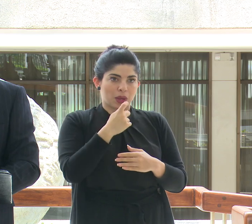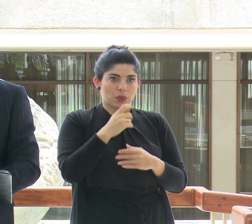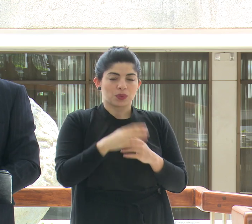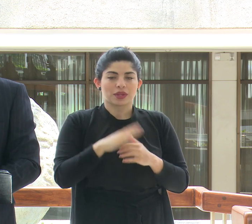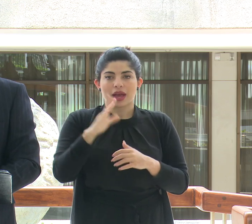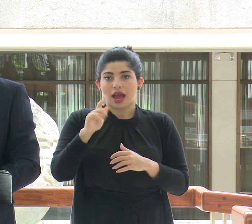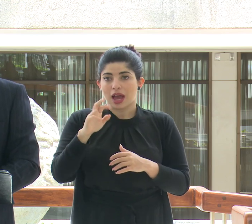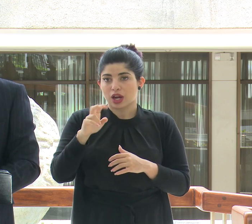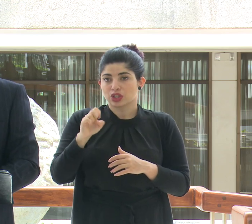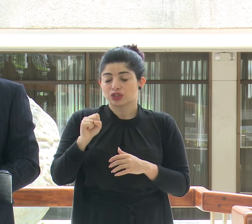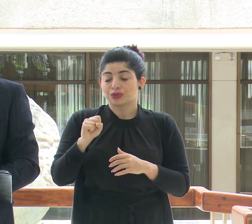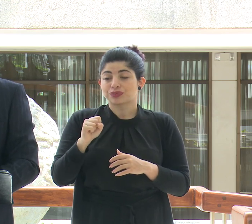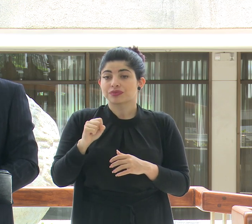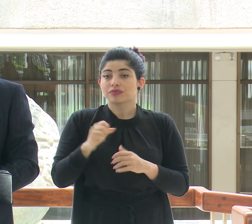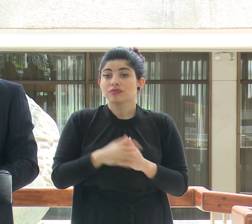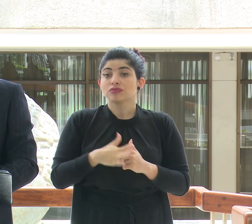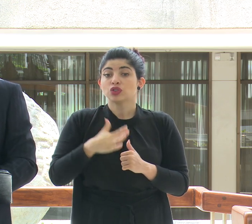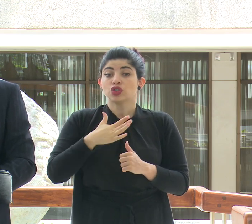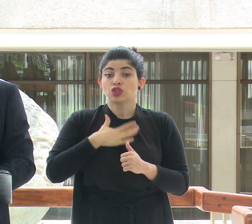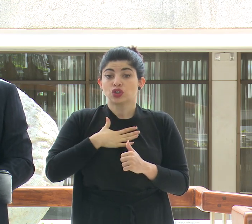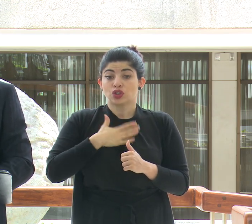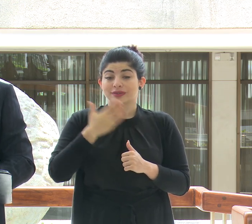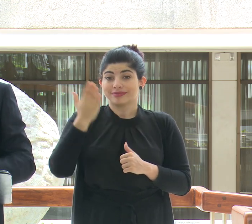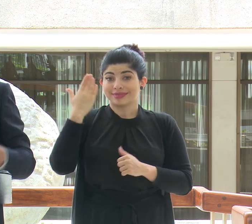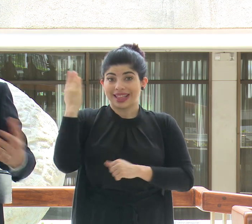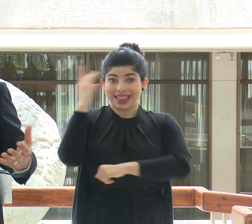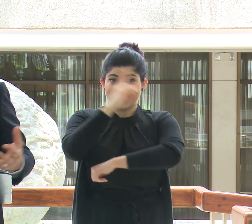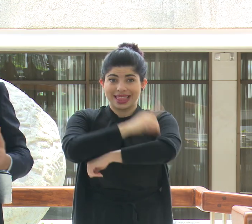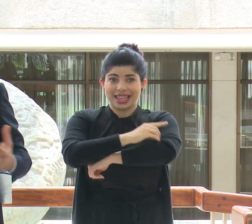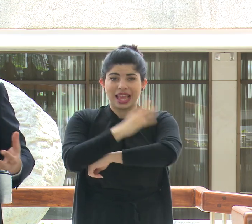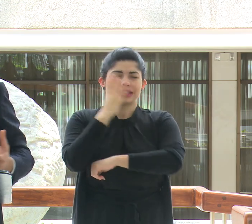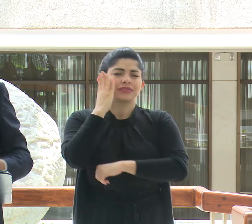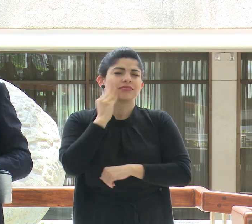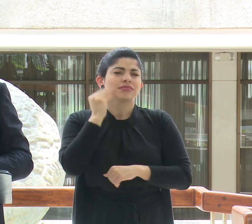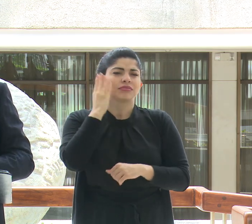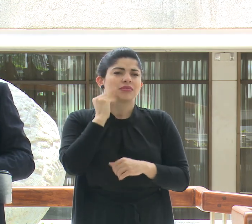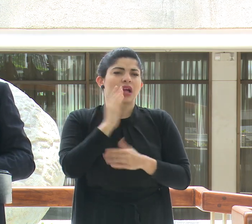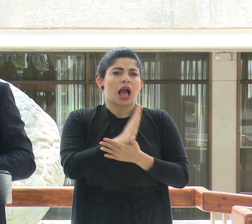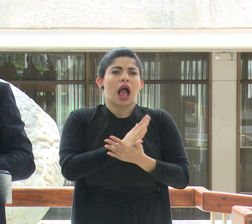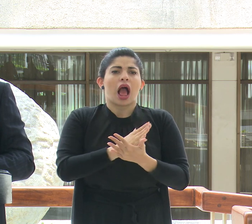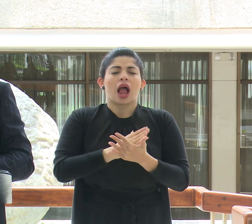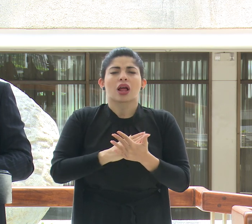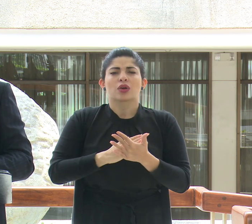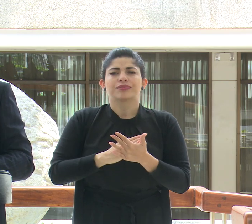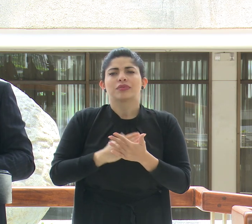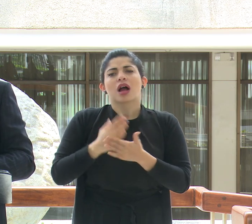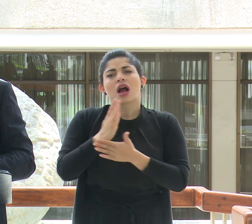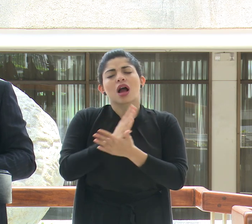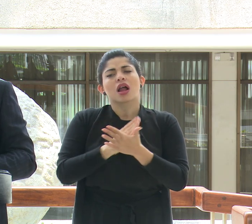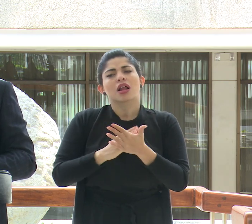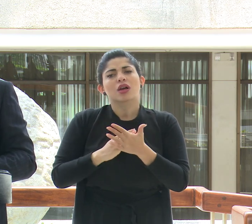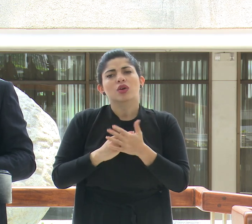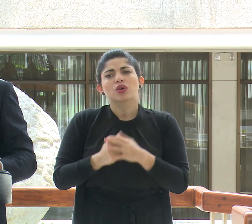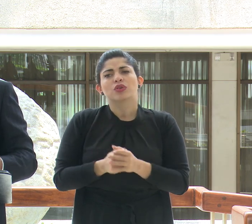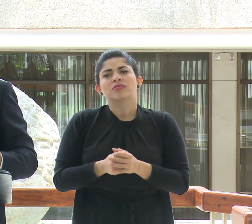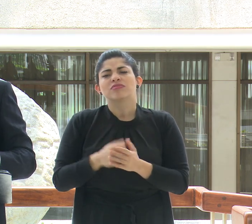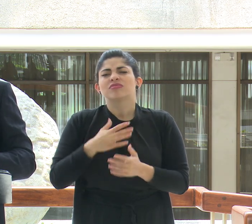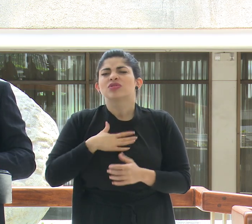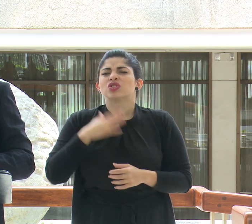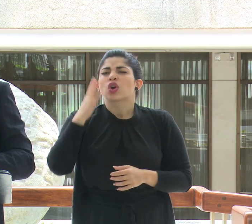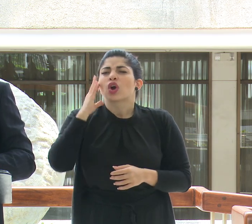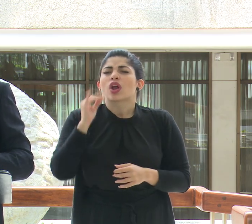Carlos. Yo, esos días, experimenté algo, creo